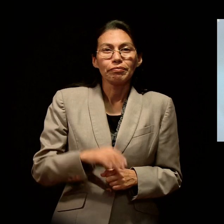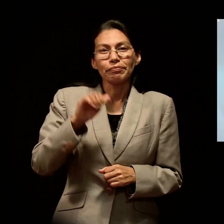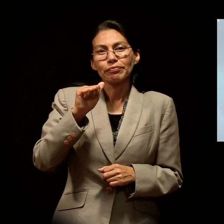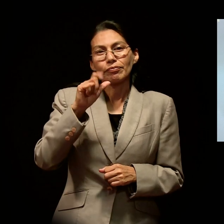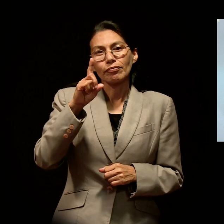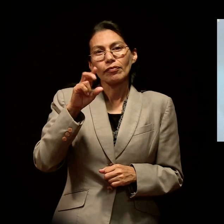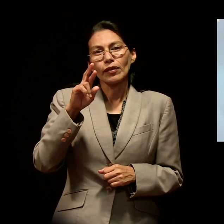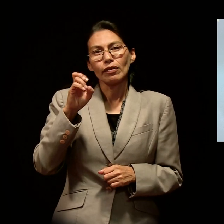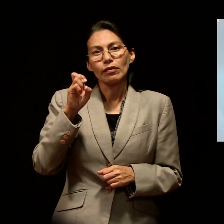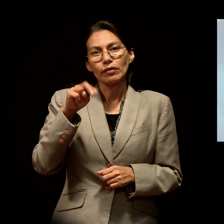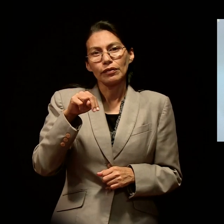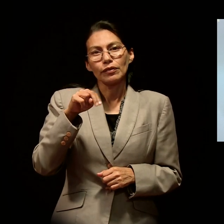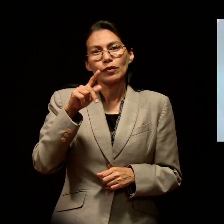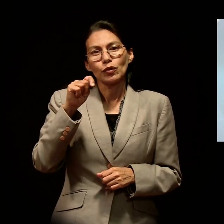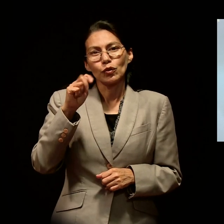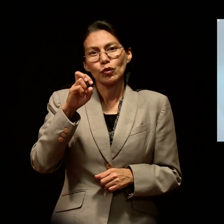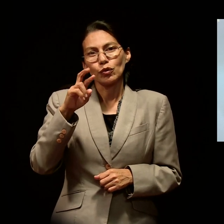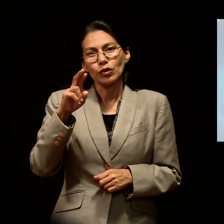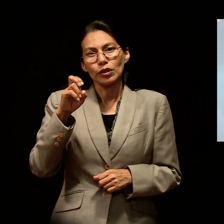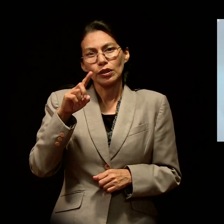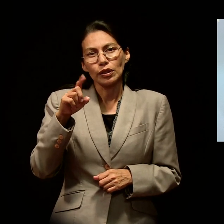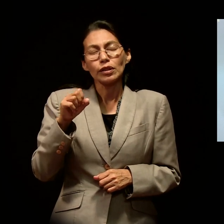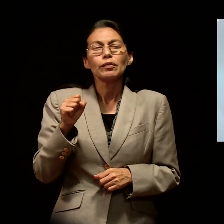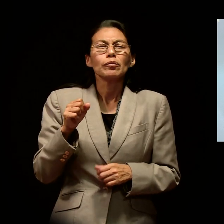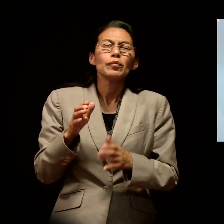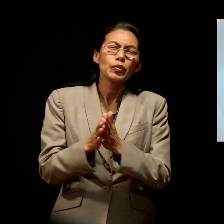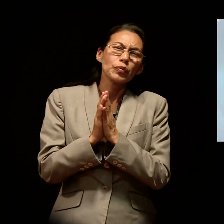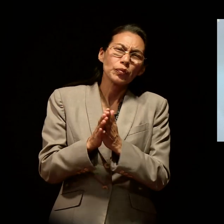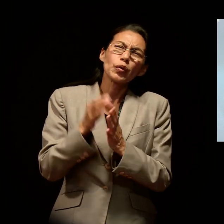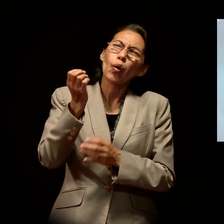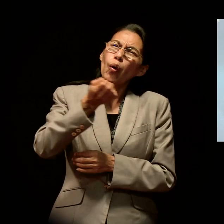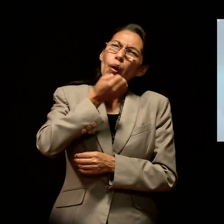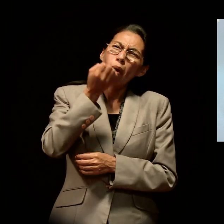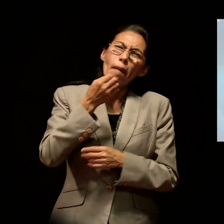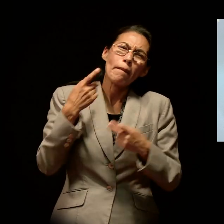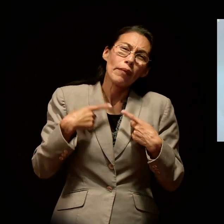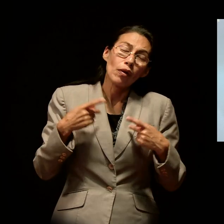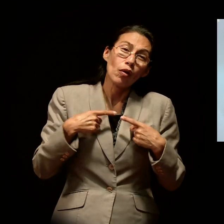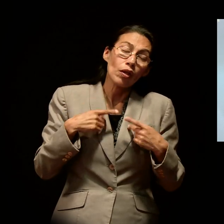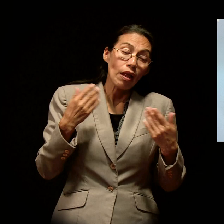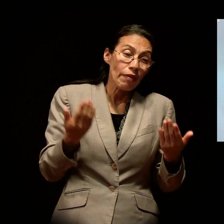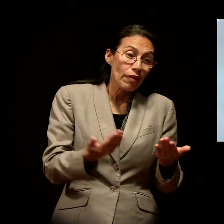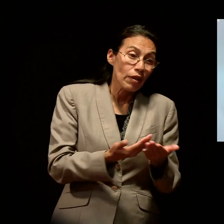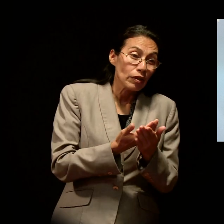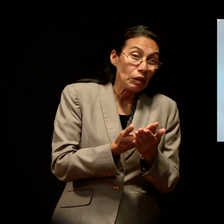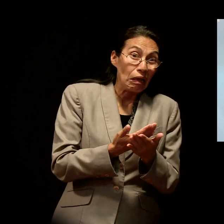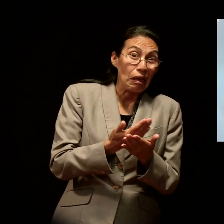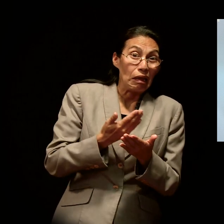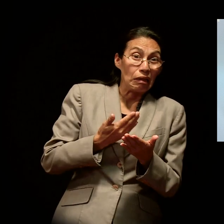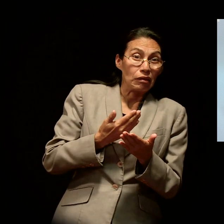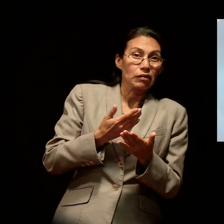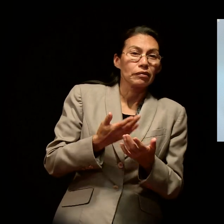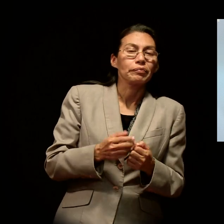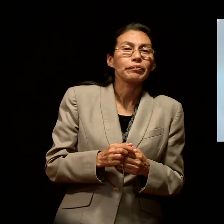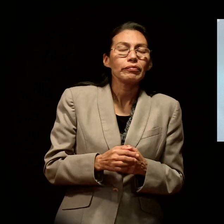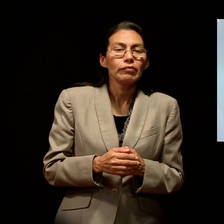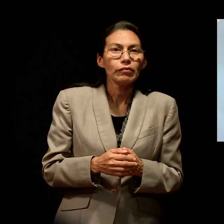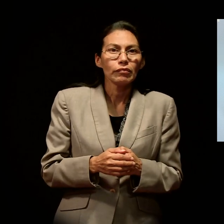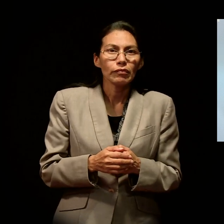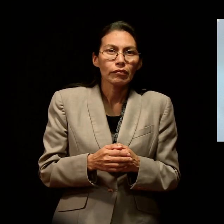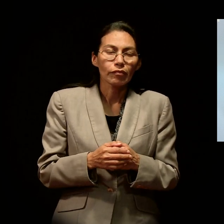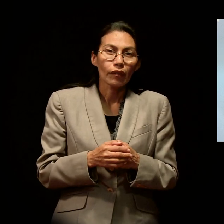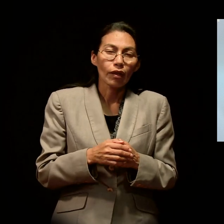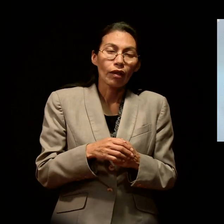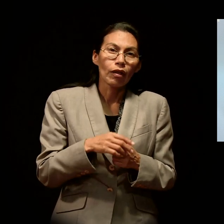de separación Adrián Torres Buenas noches podrían orar por una pequeña que nació prematura Claro que